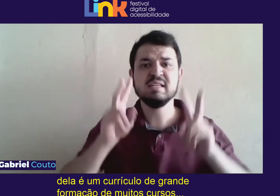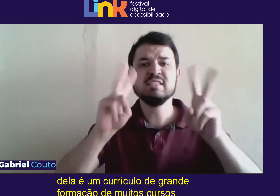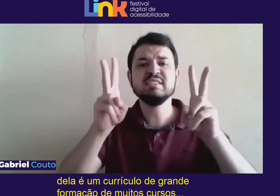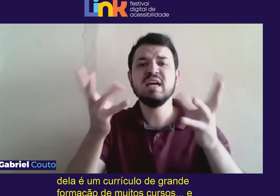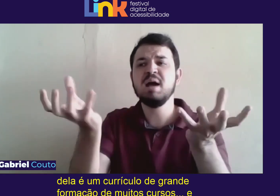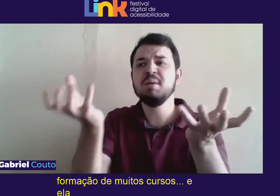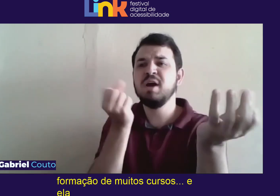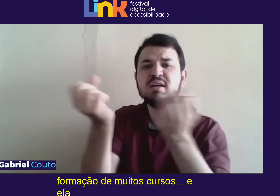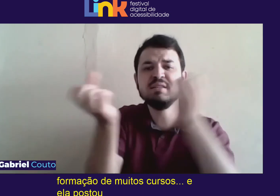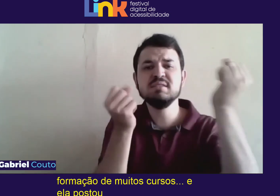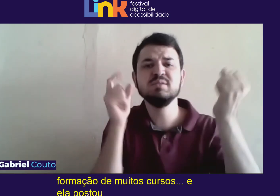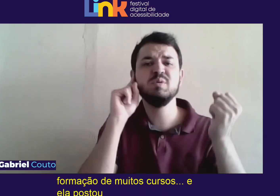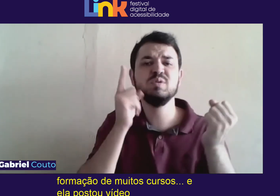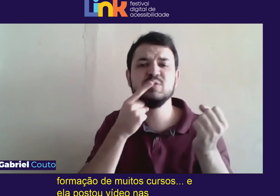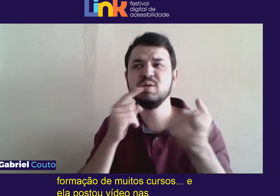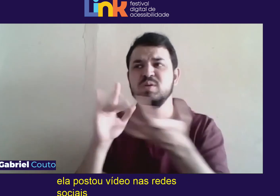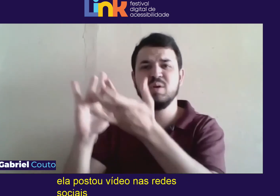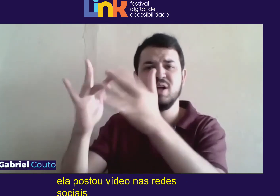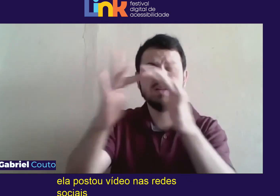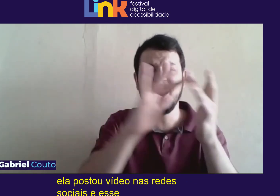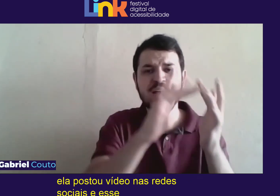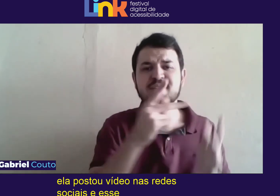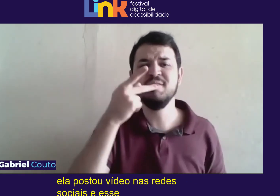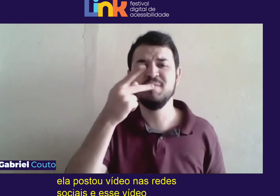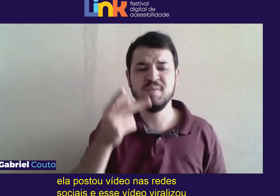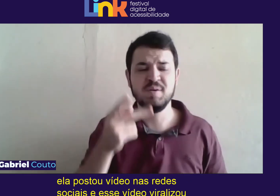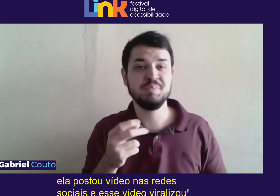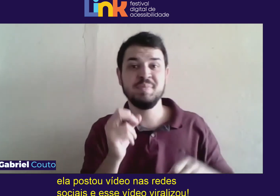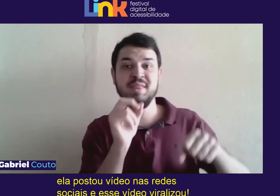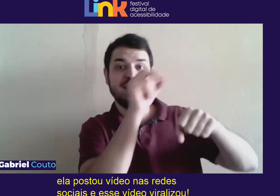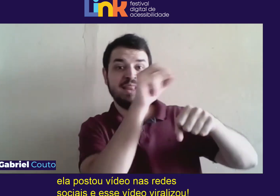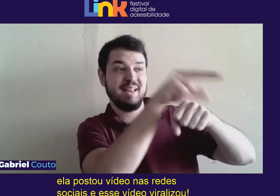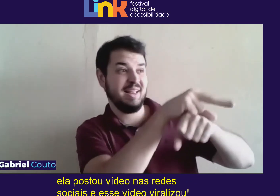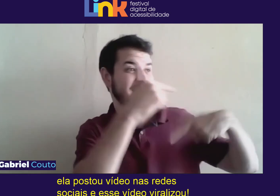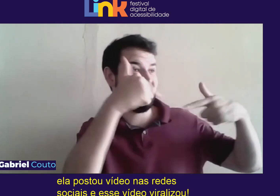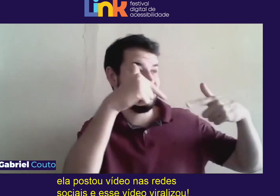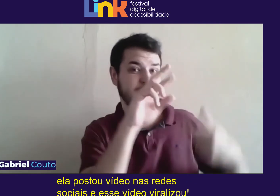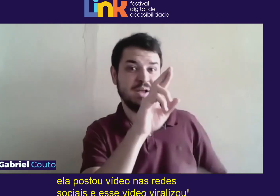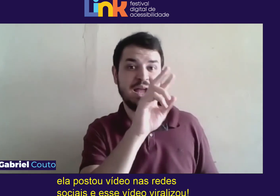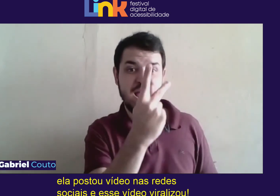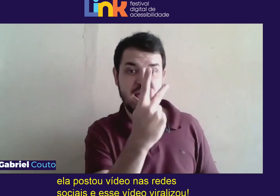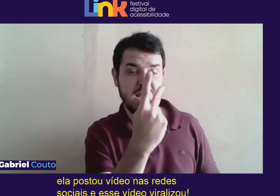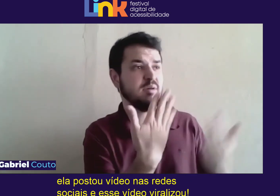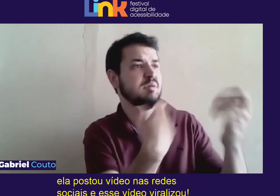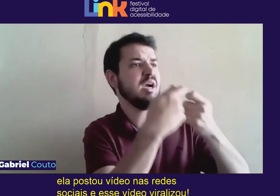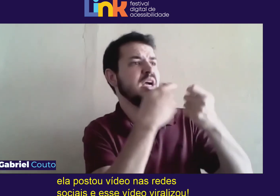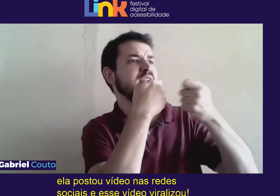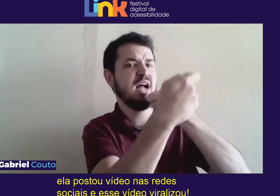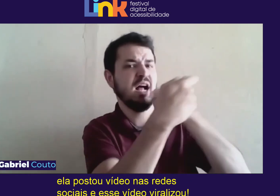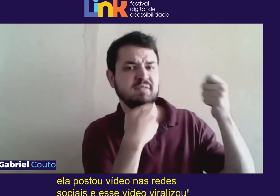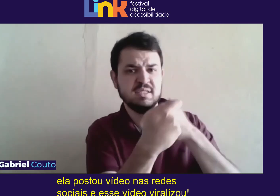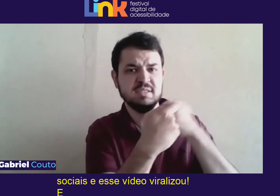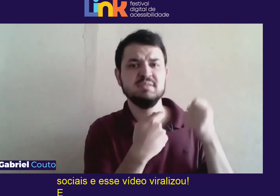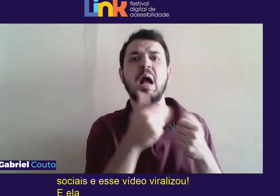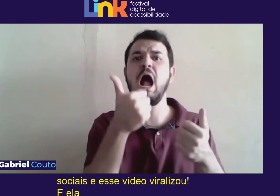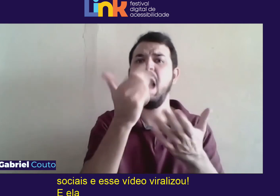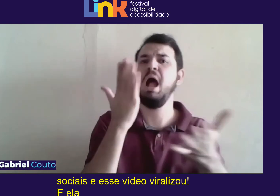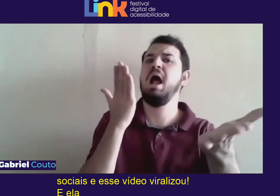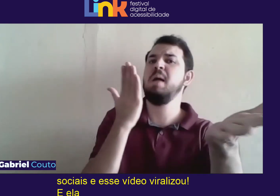vídeo viralizou. E ela falou o que neste vídeo? Ela falou que quando os surdos vão